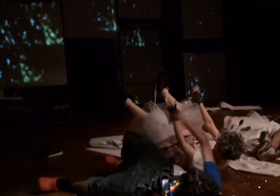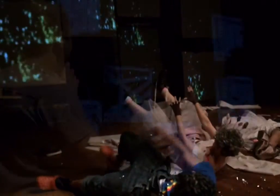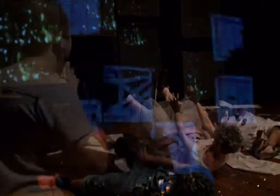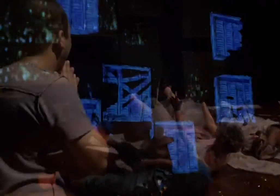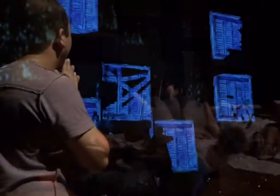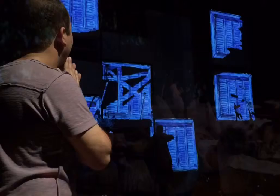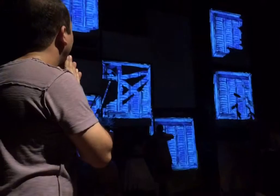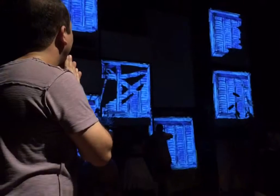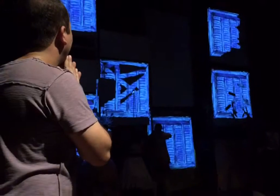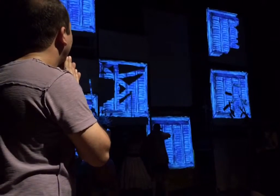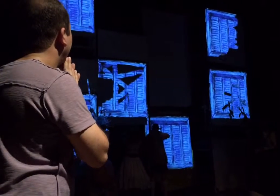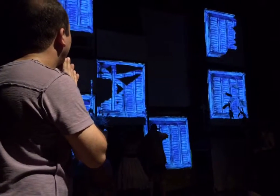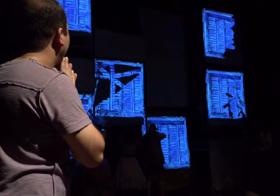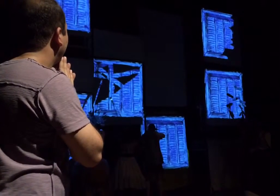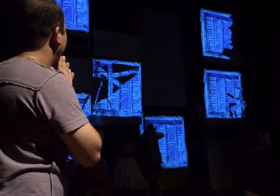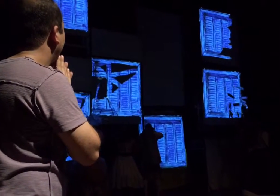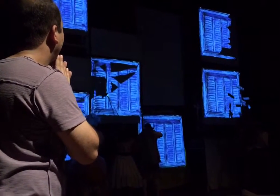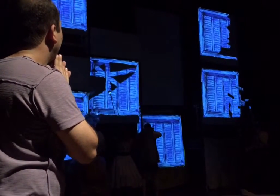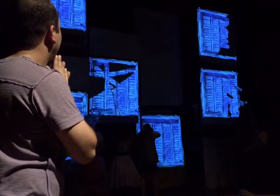Música